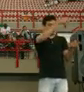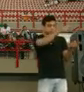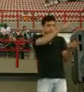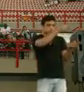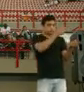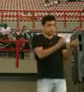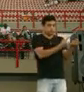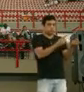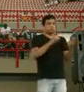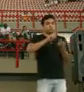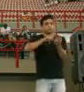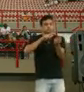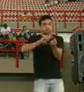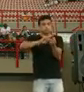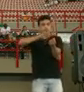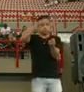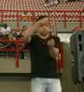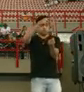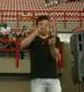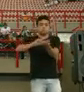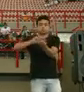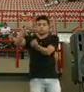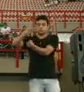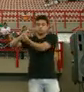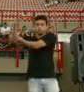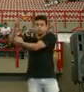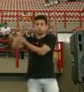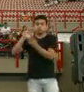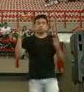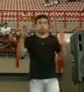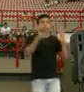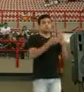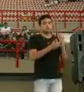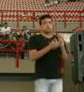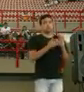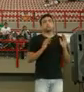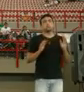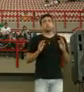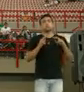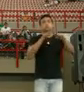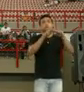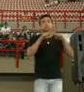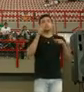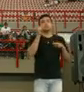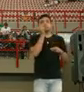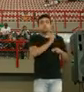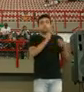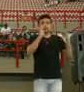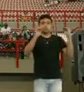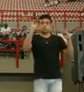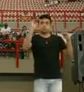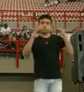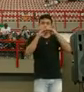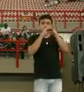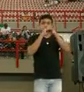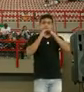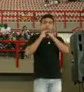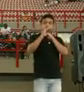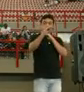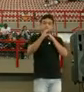um participante, vai ter que dobrar a massa de todos os outros, para que a proporção